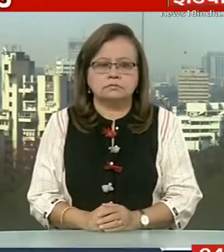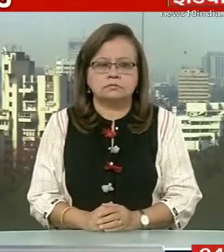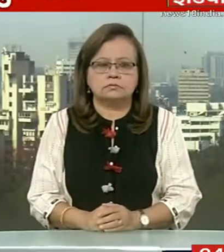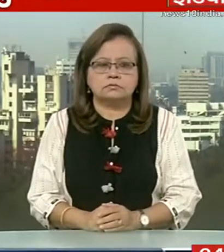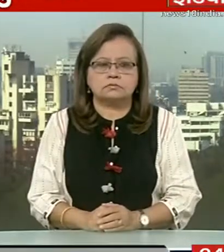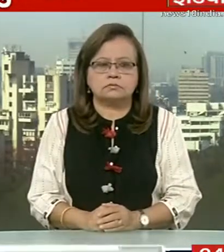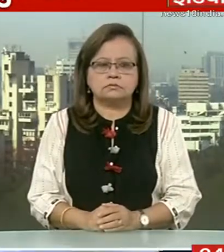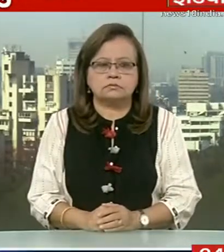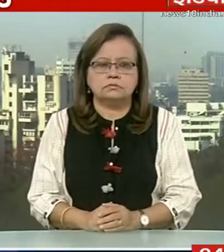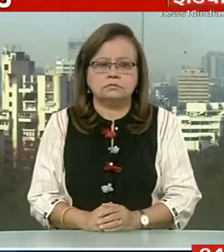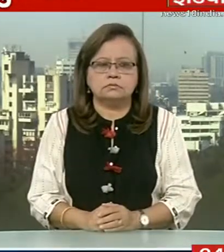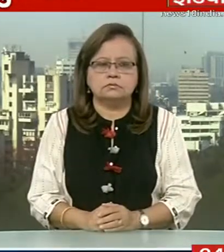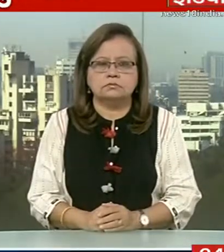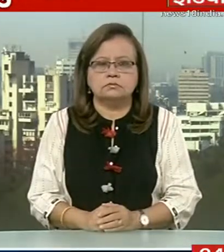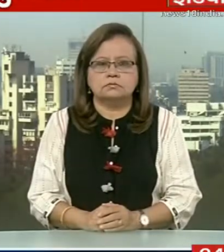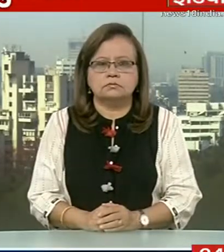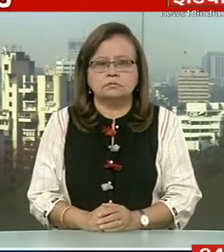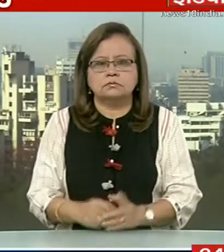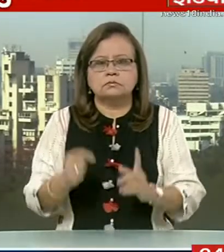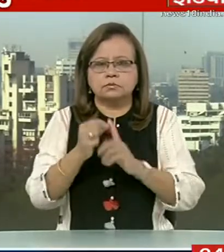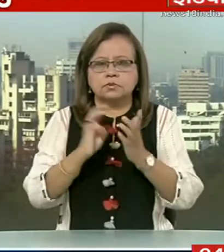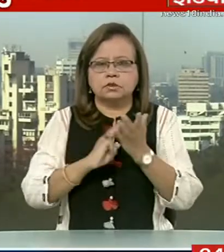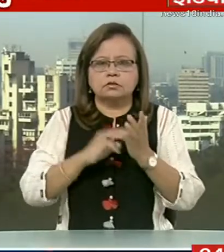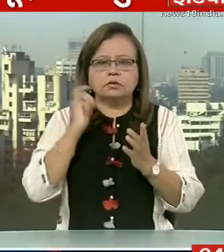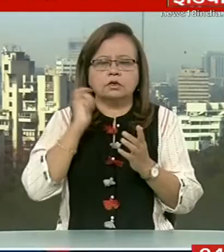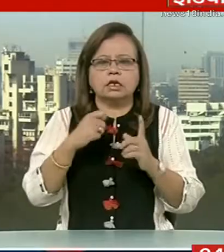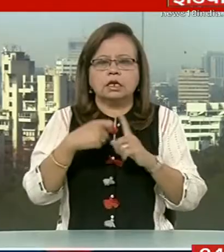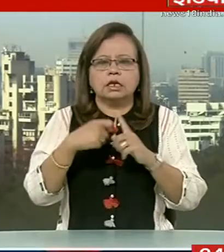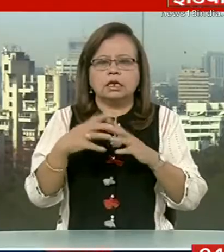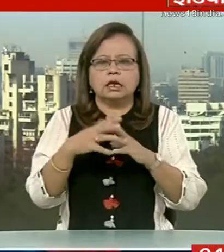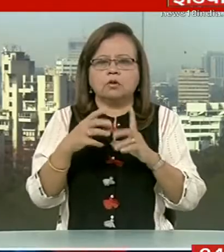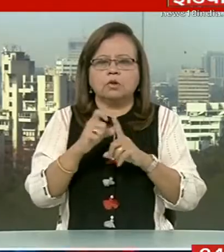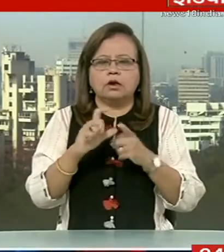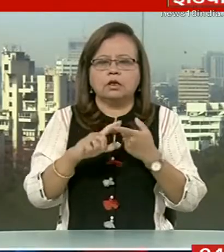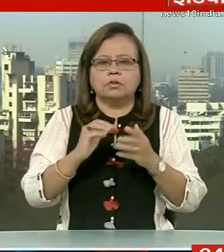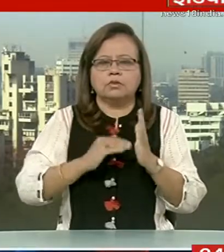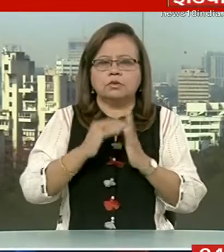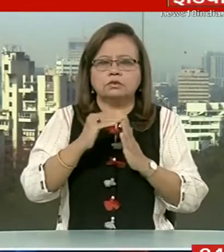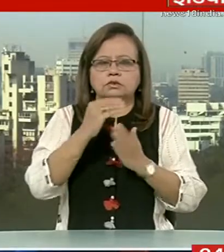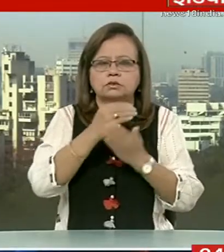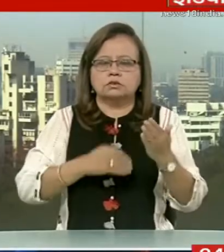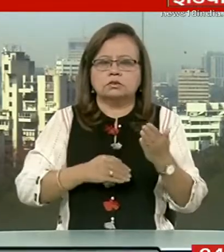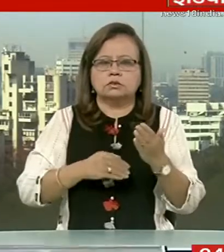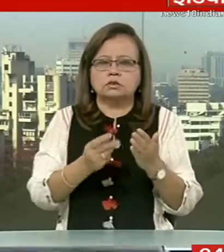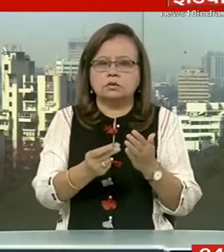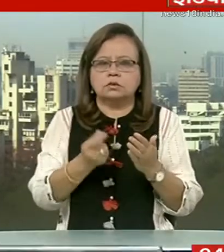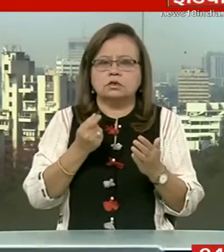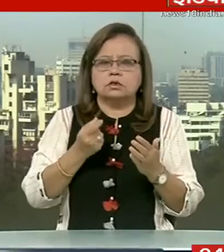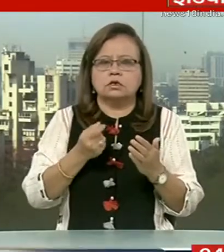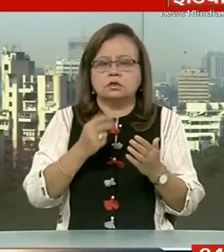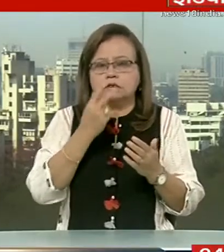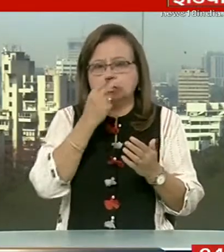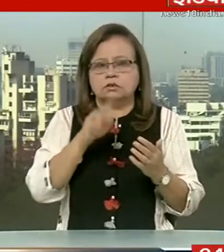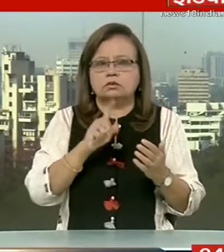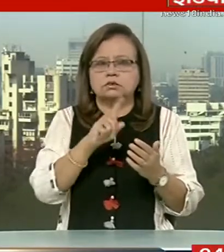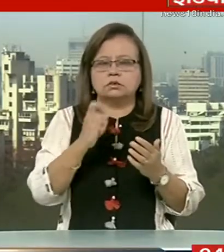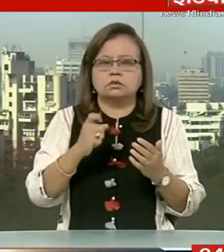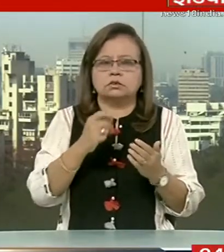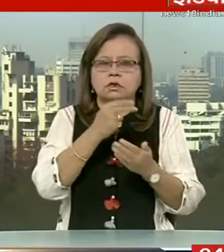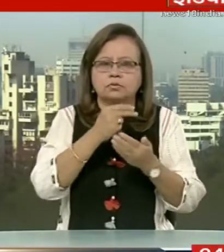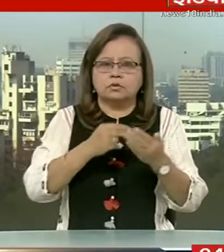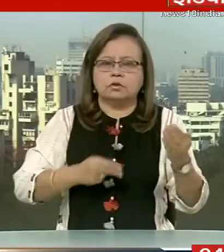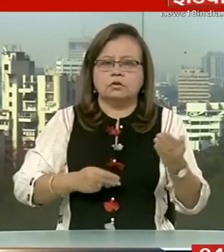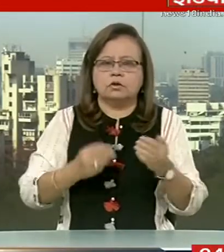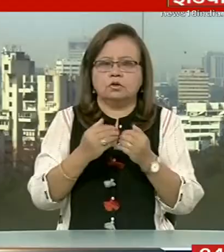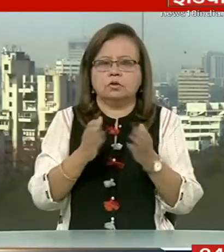कि प्रधानमंत्री नरेंद्र मोदी नहीं केवड़िया में विकास की परियोजनाओं को गति देते हुए 17